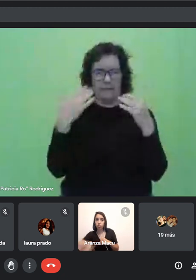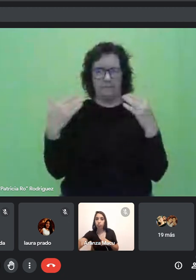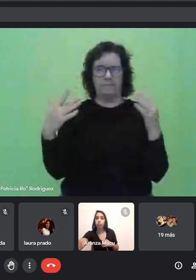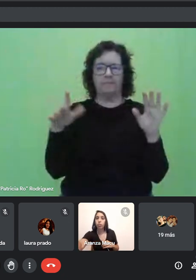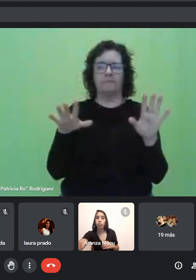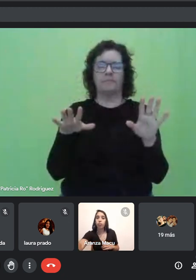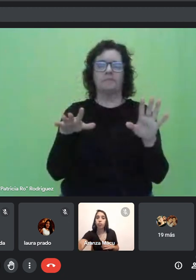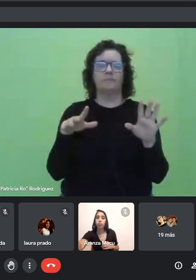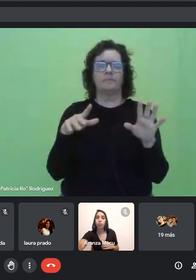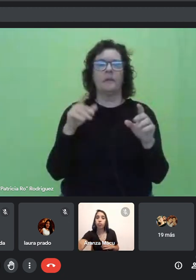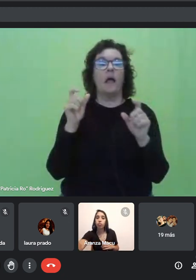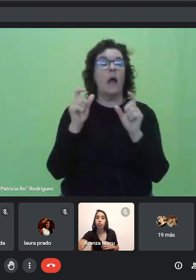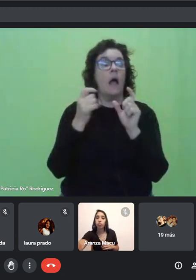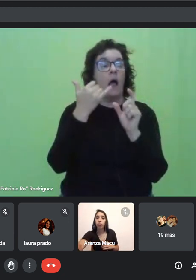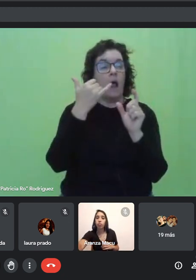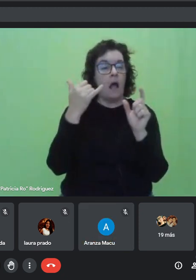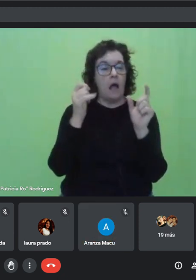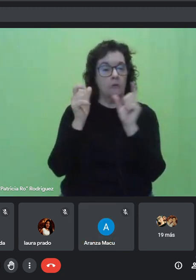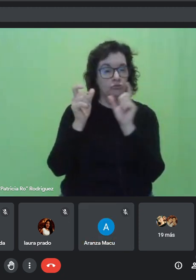Support.